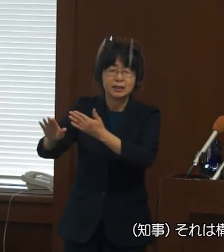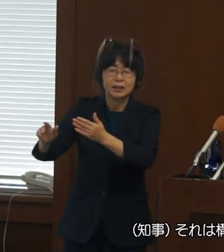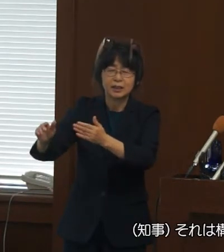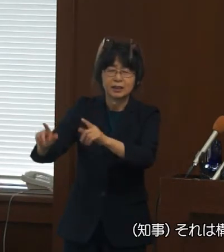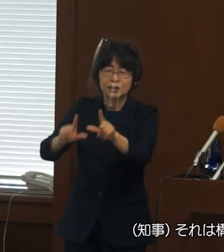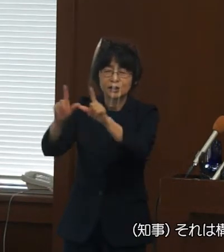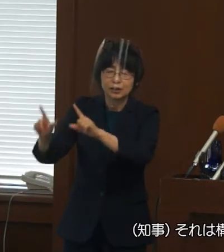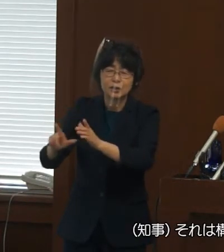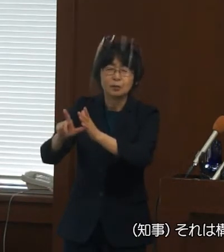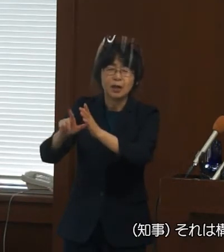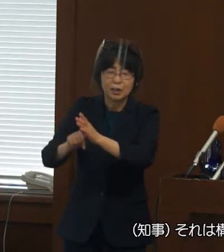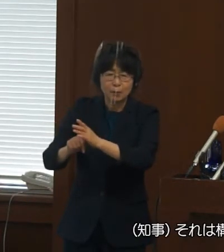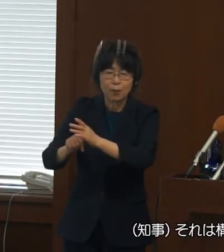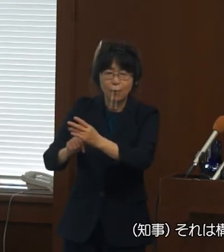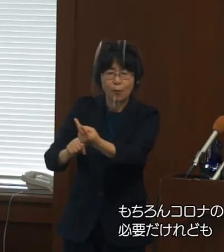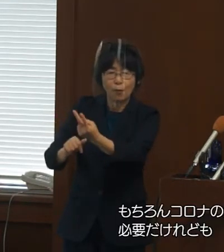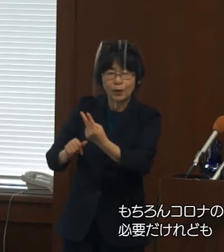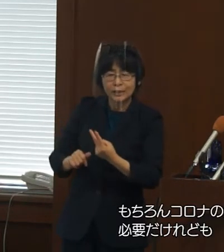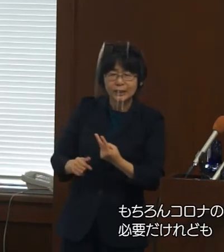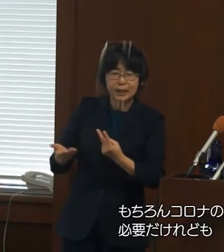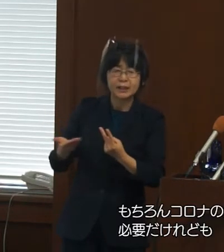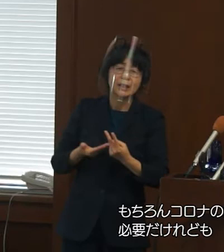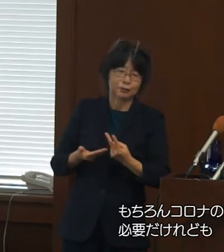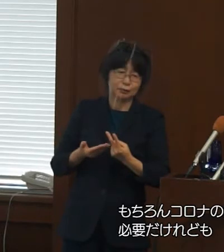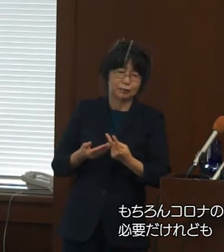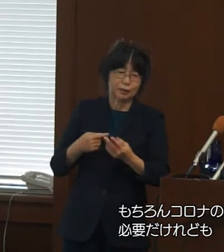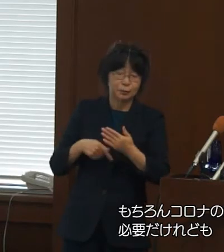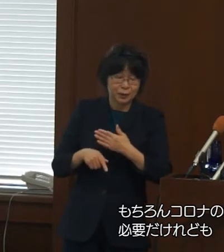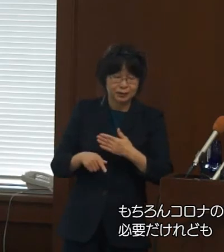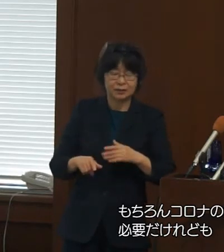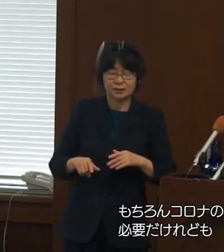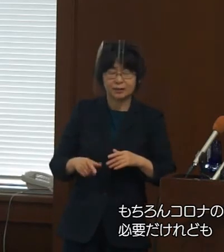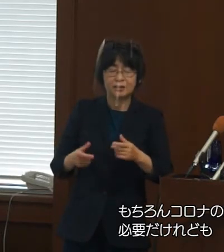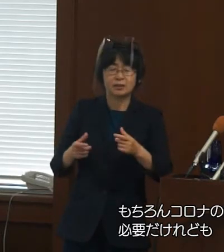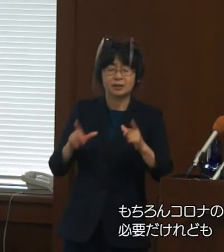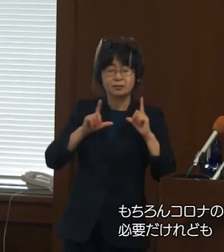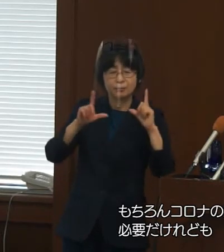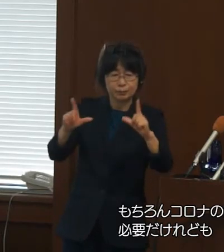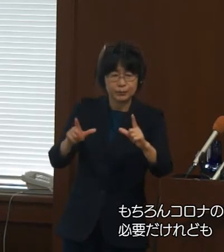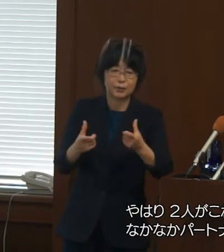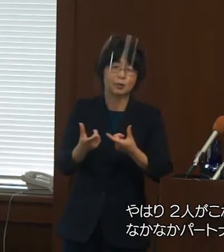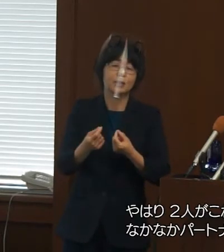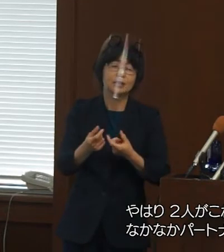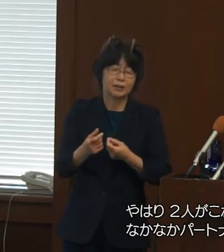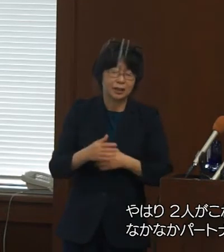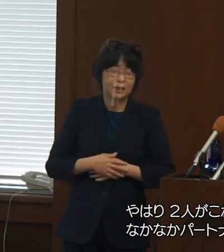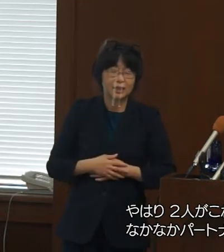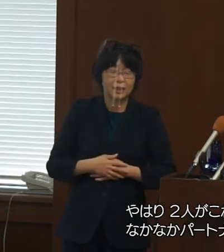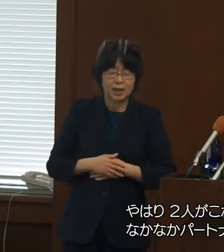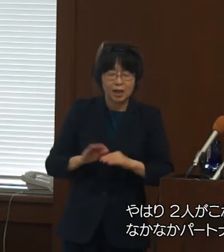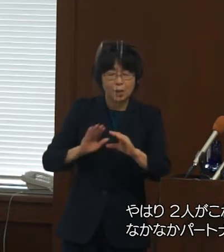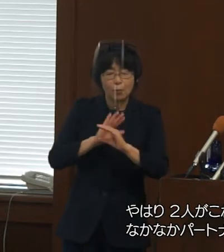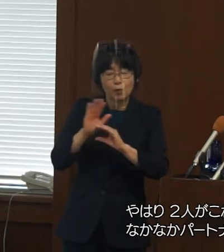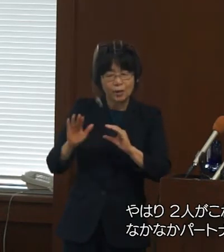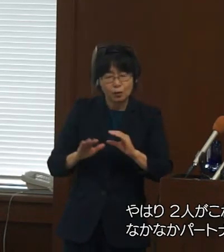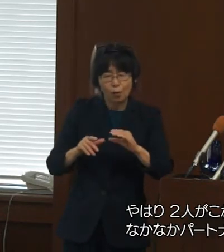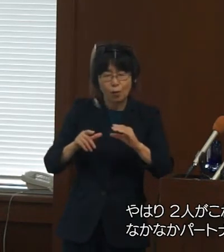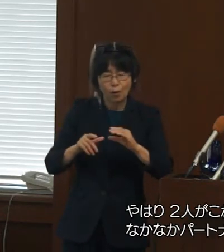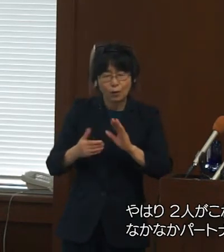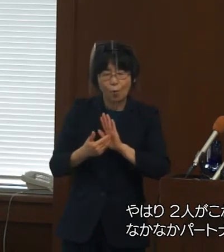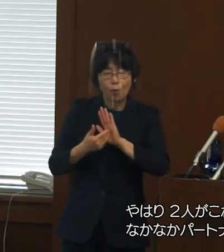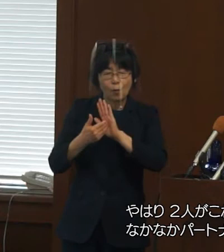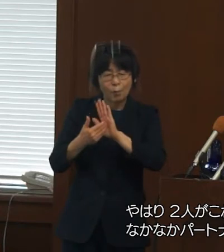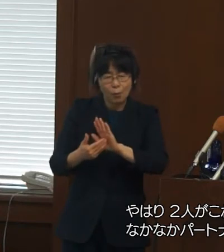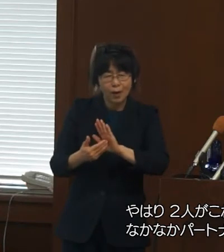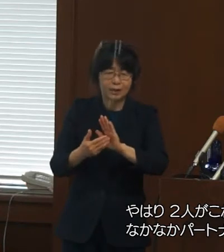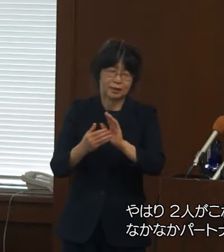構わないと思います。やはりですね、もちろんコロナの感染症対策というのは必要だけれども、やはりその2人がこ